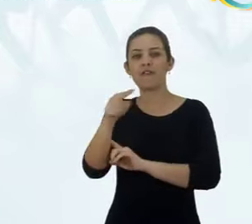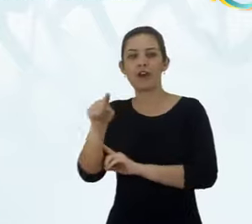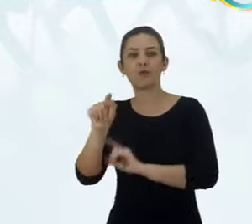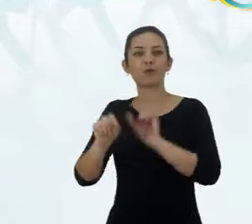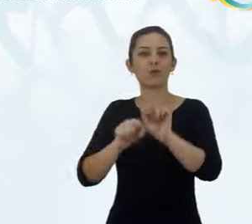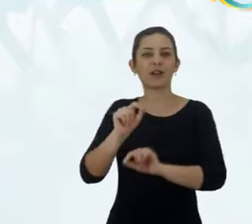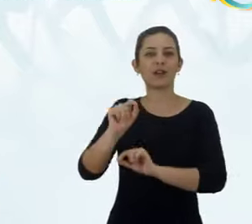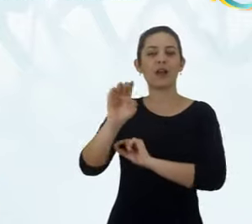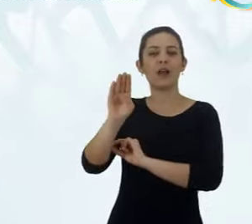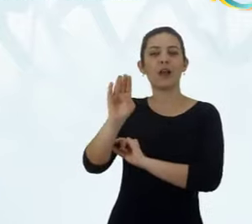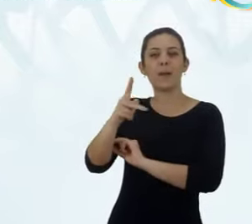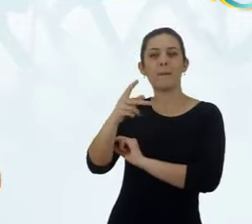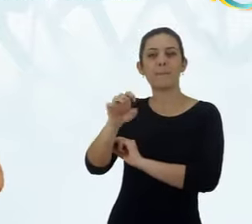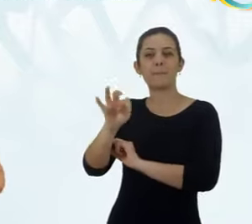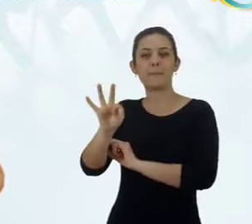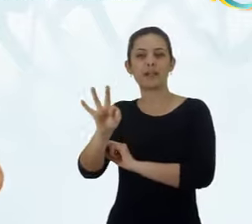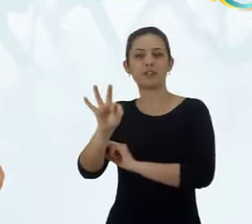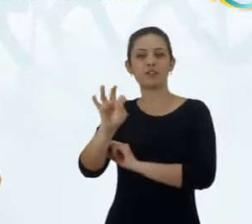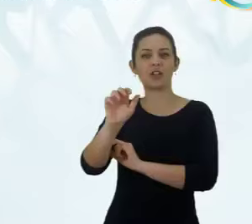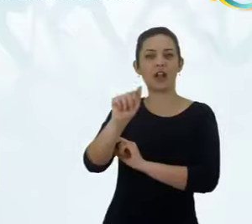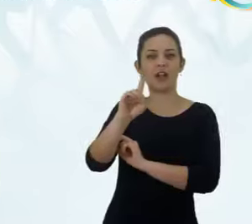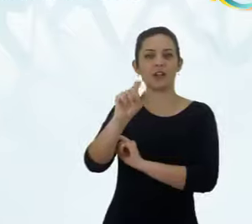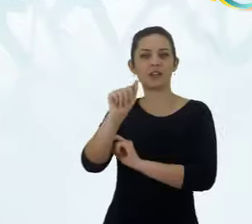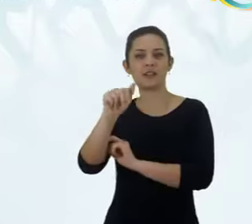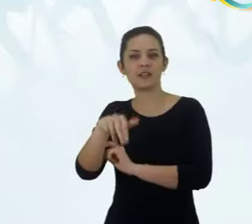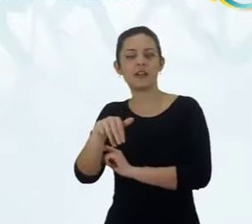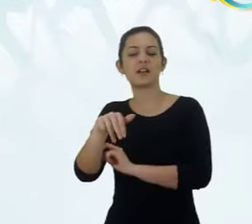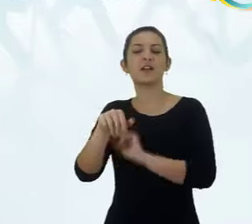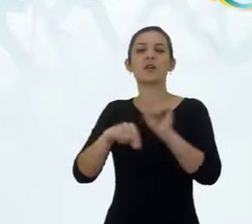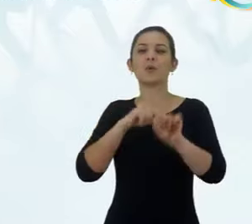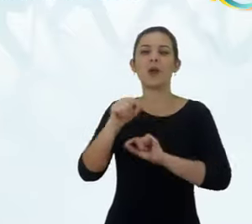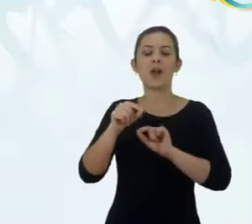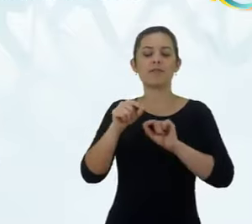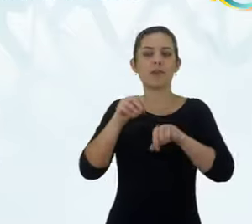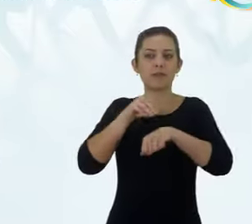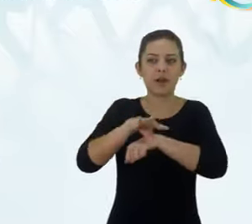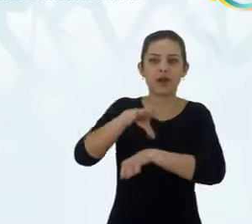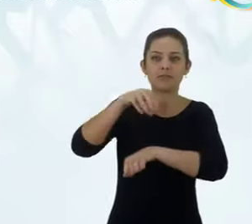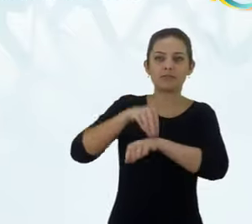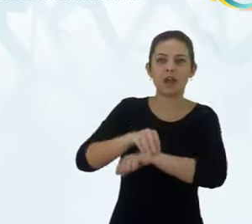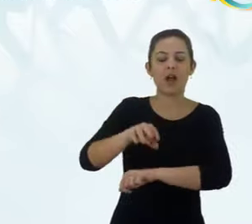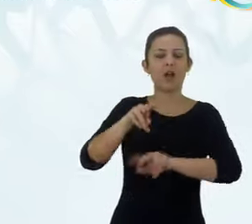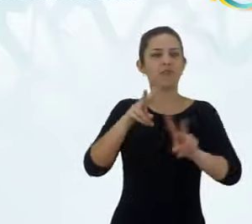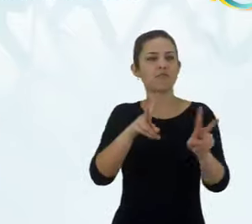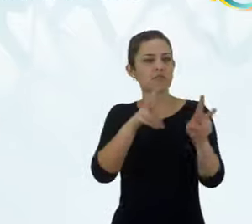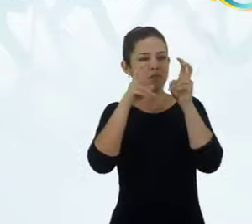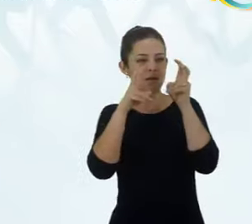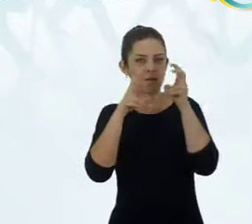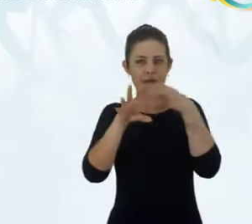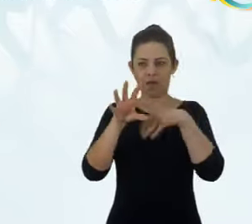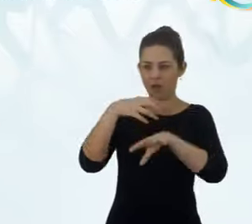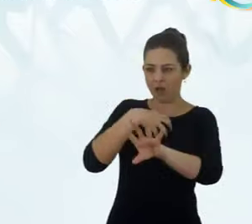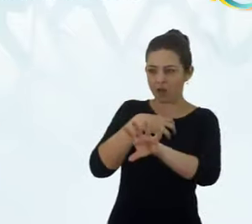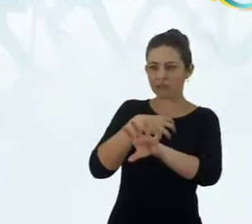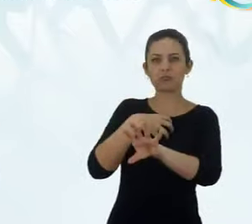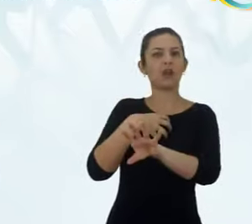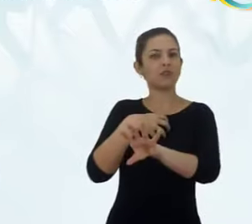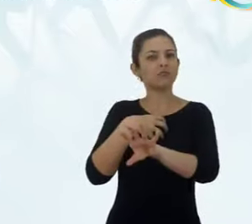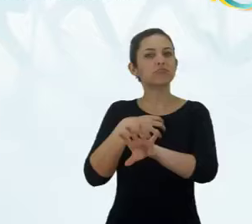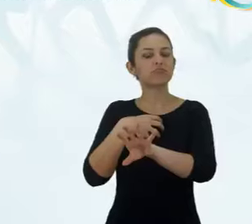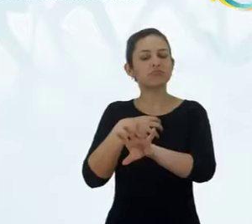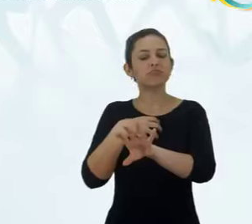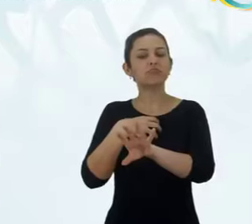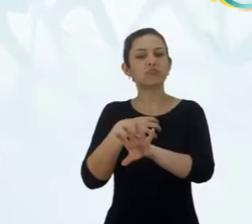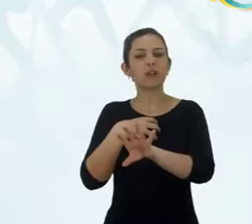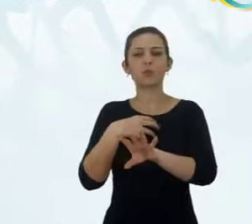Pat Adams. Acho que ele traz uma mensagem muito bacana de enxergar realmente o próximo. Ele